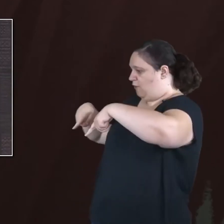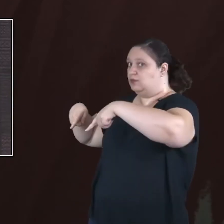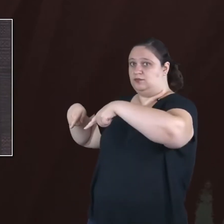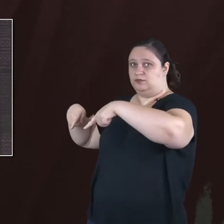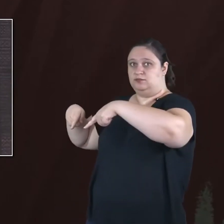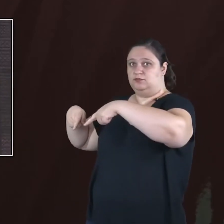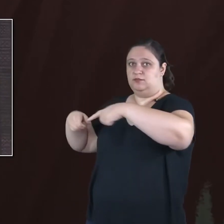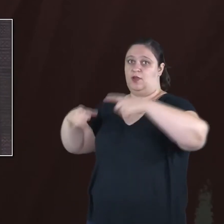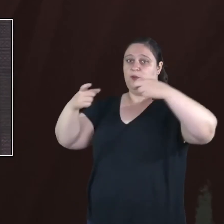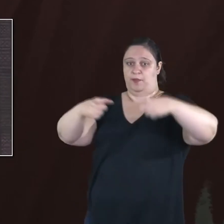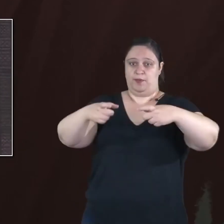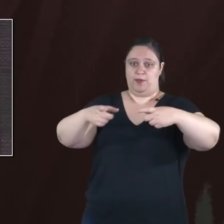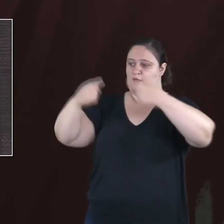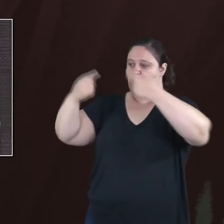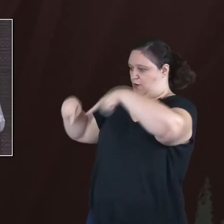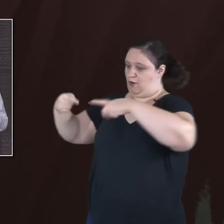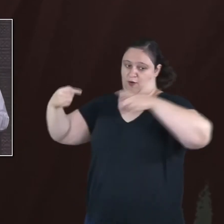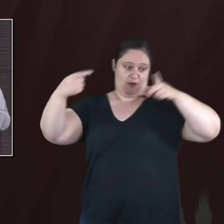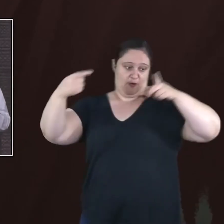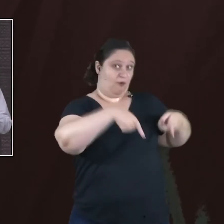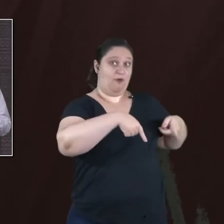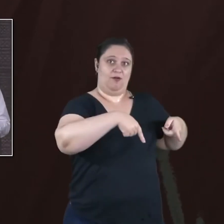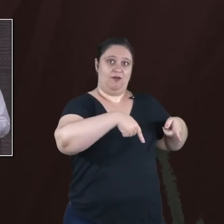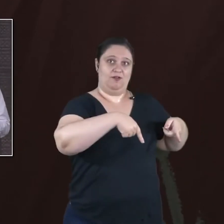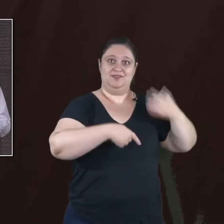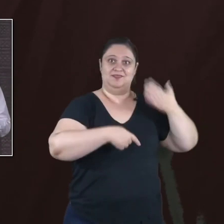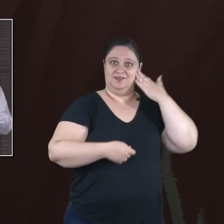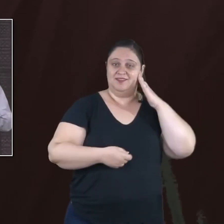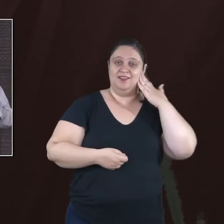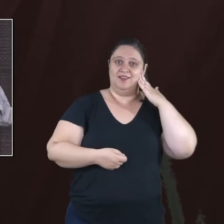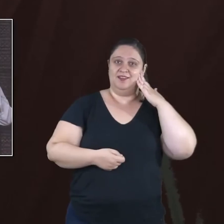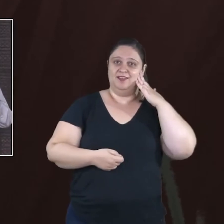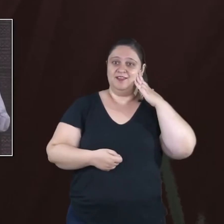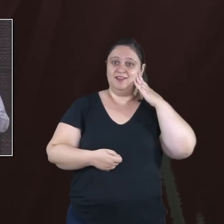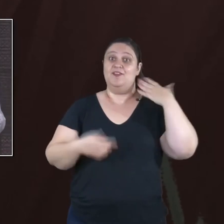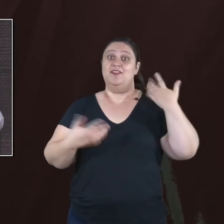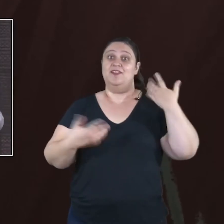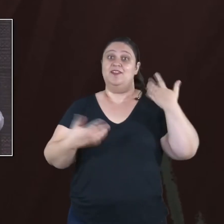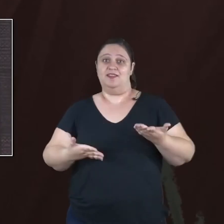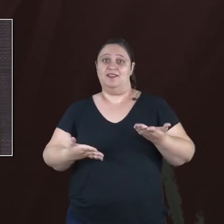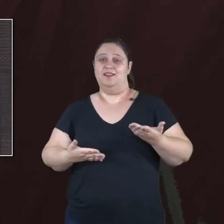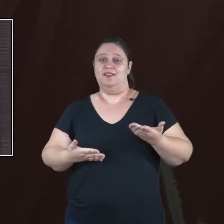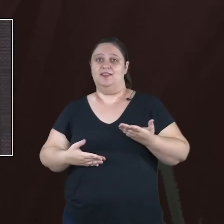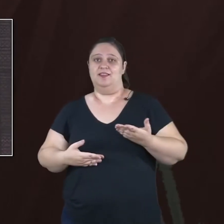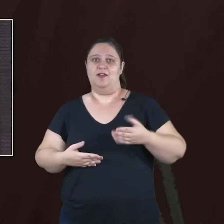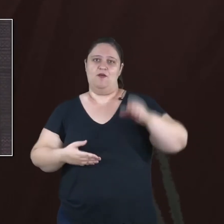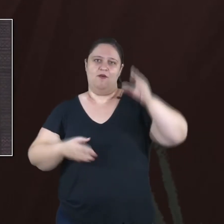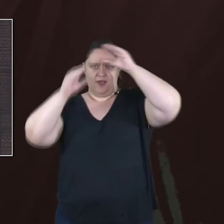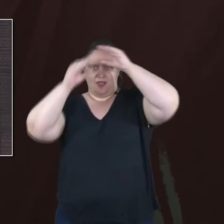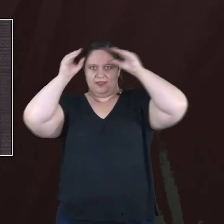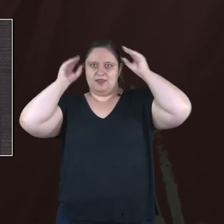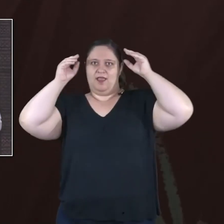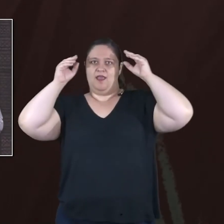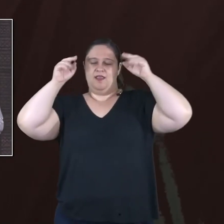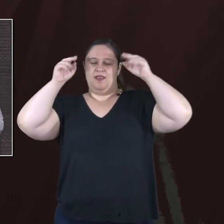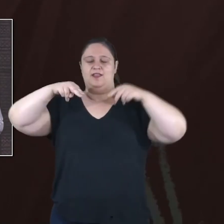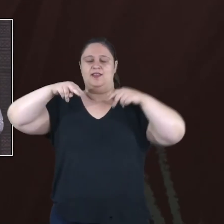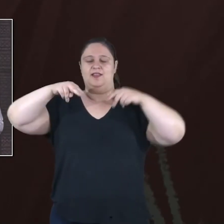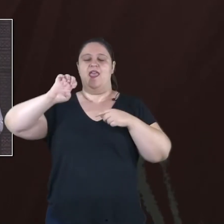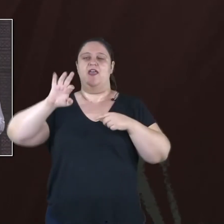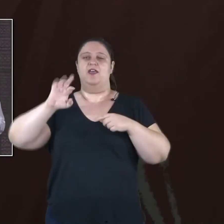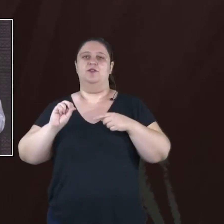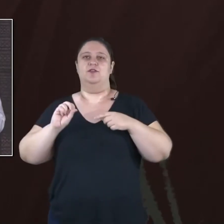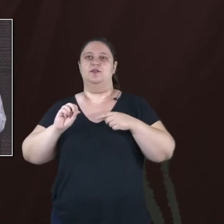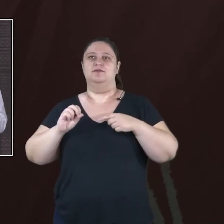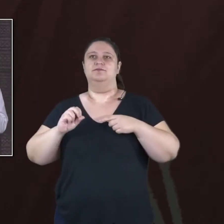Portanto, o imperador Nero achou essa saída e pôs culpa nos cristãos para